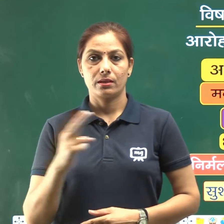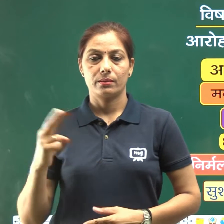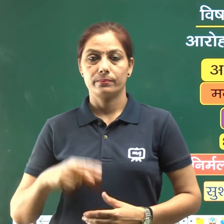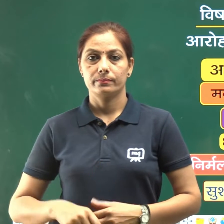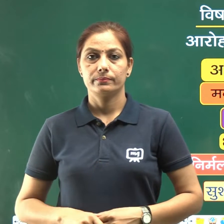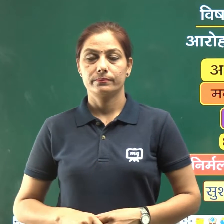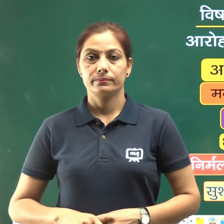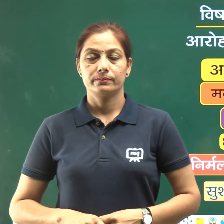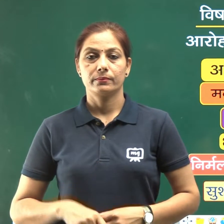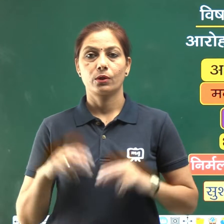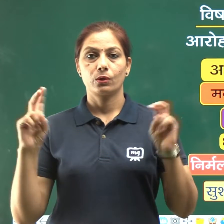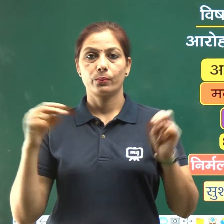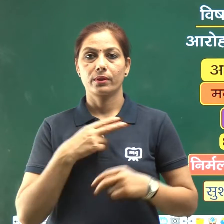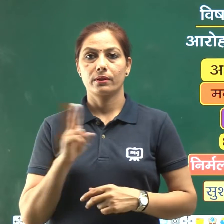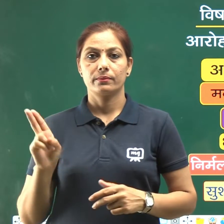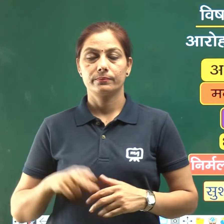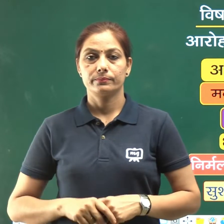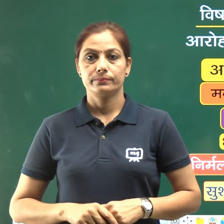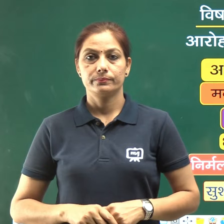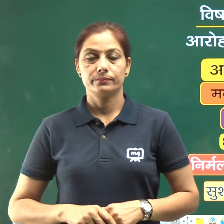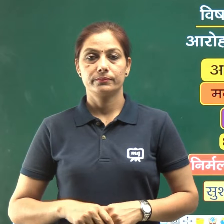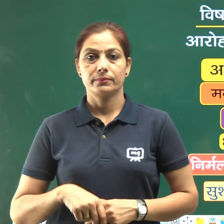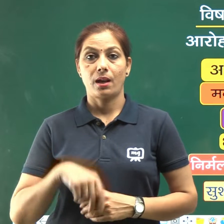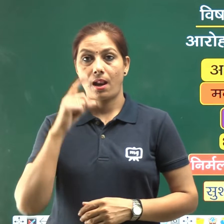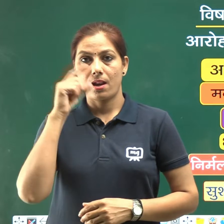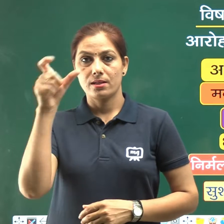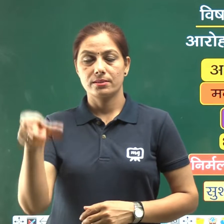भंडारी। अध्याय का नाम रजनी।